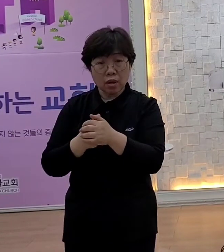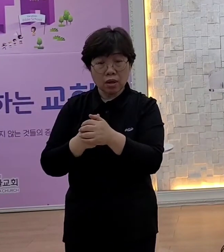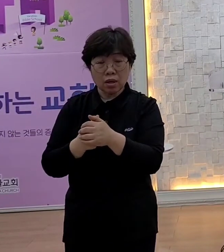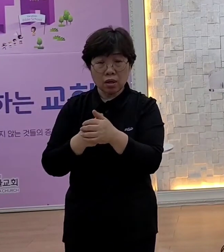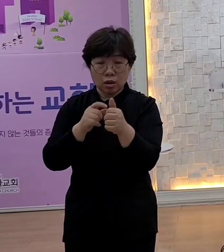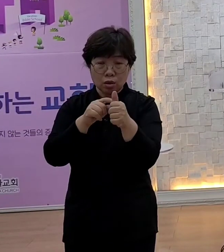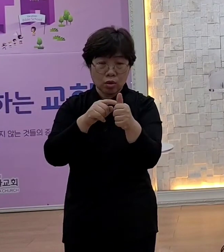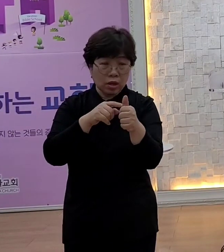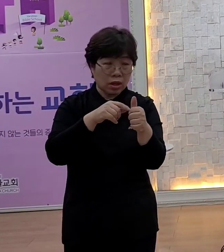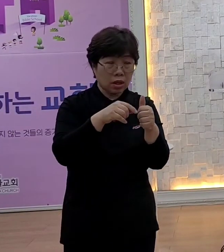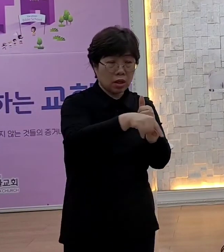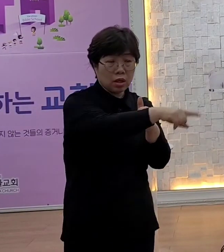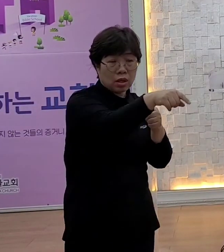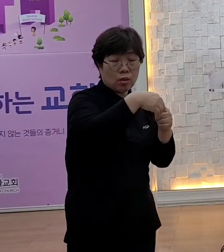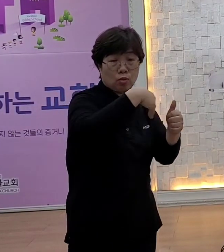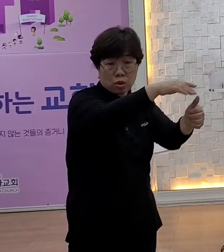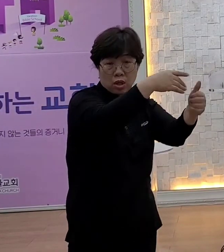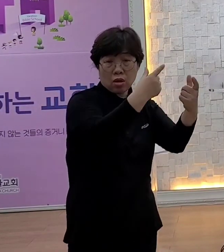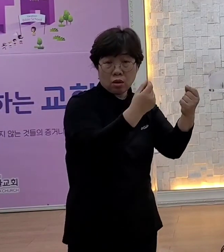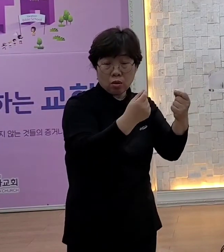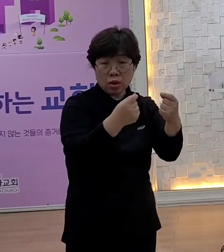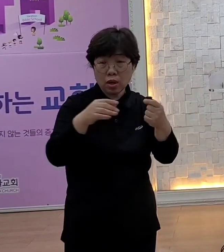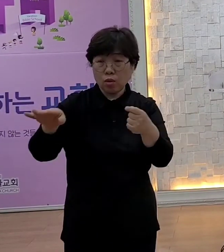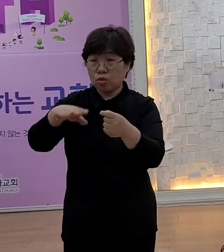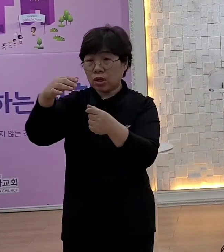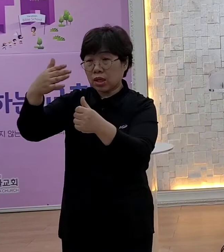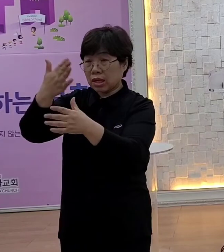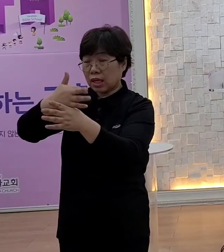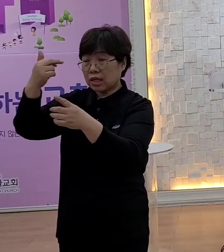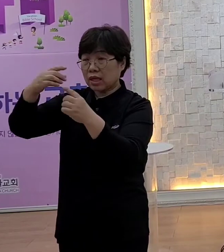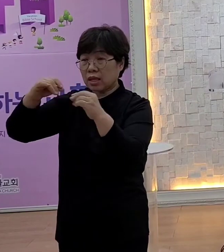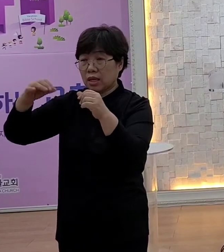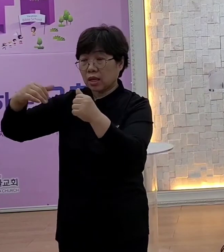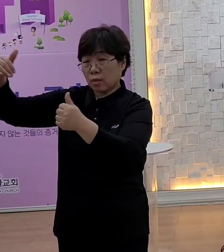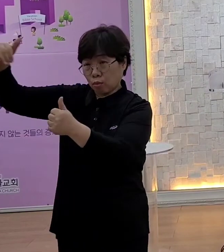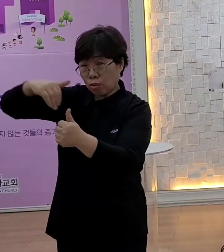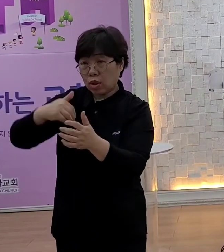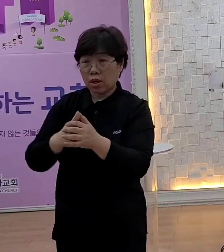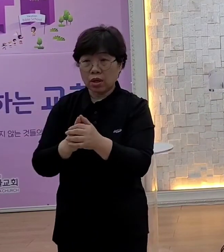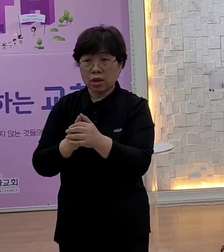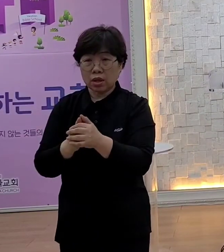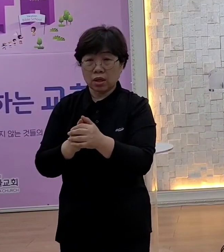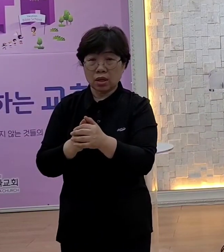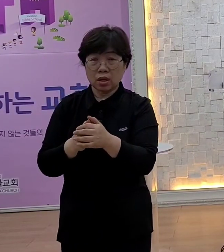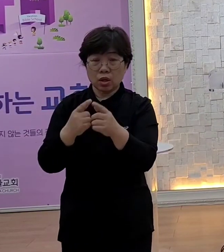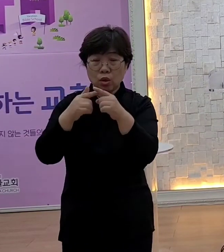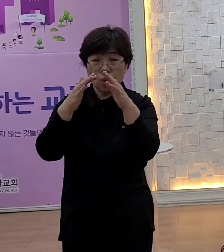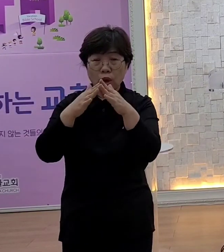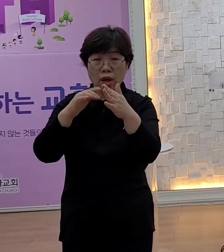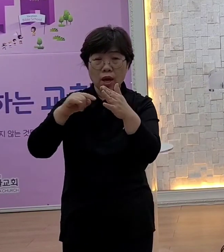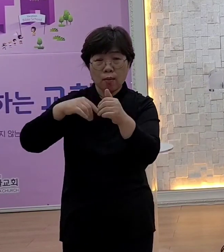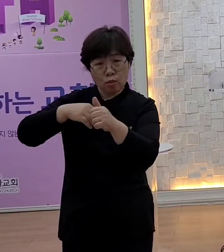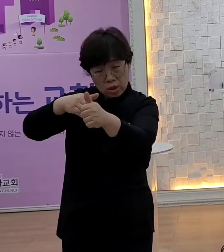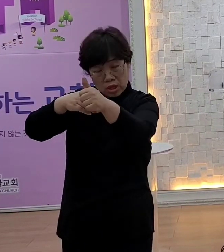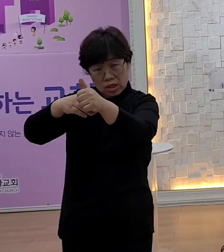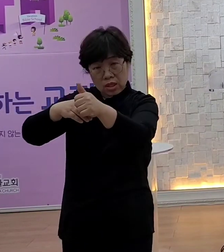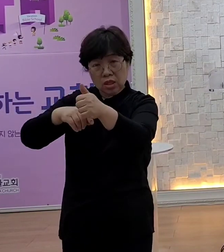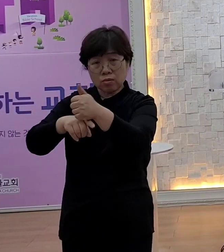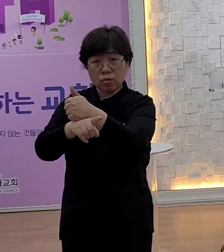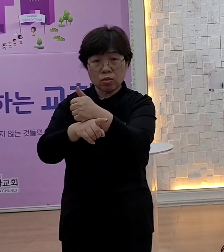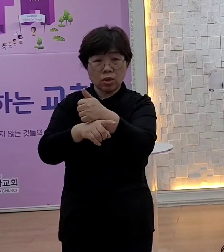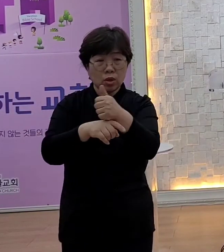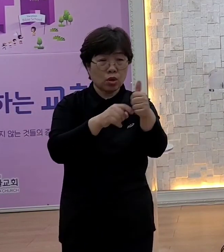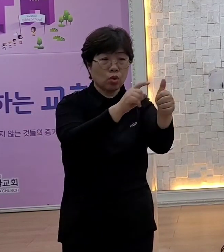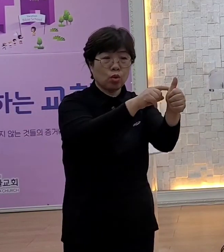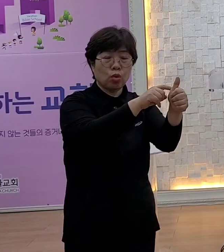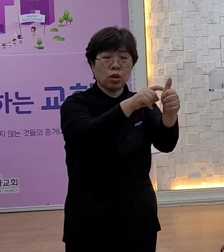니느웨에 보내신 거고 우리를 이 양산 땅에 그리고 우리 교회의 한 공동체로 부르신 이유가 바로 이